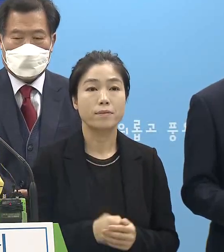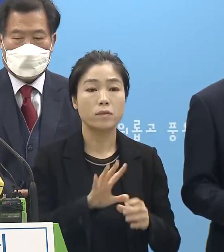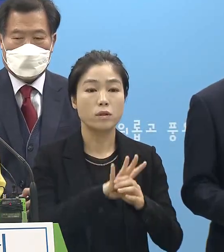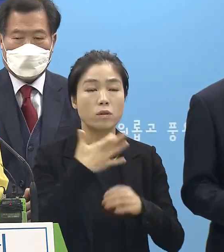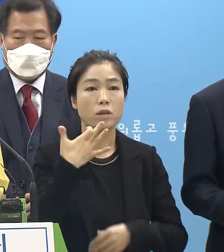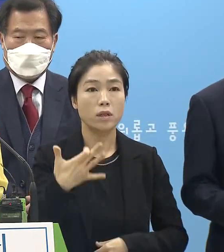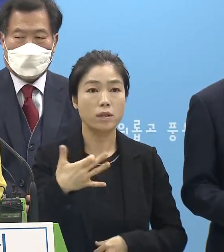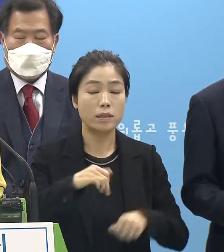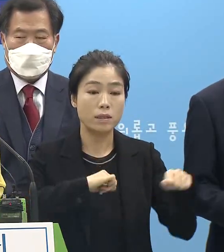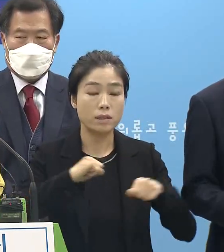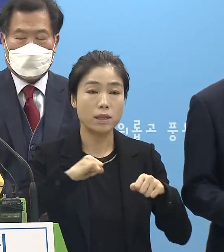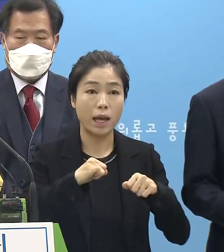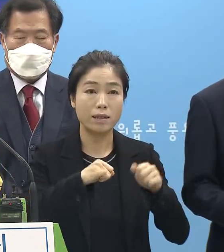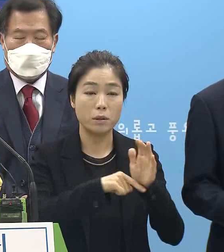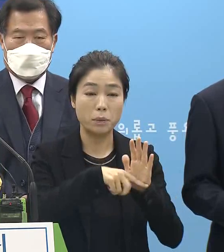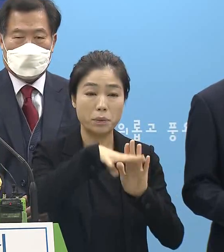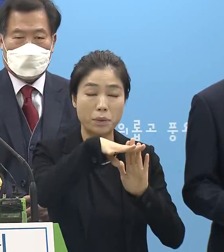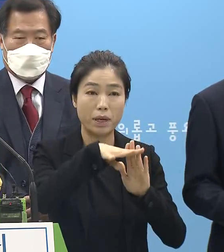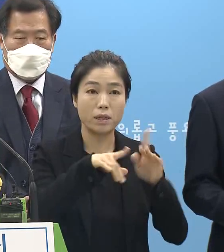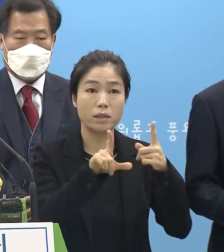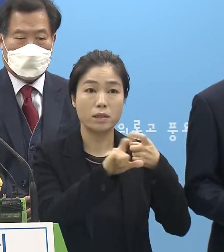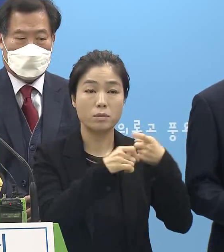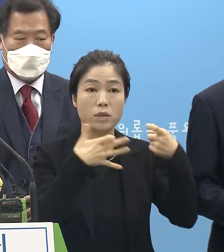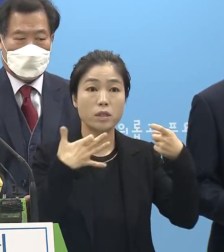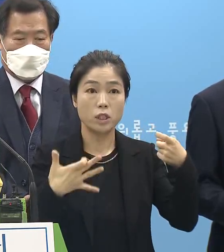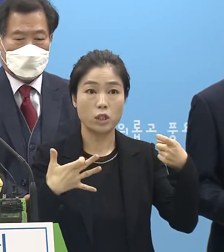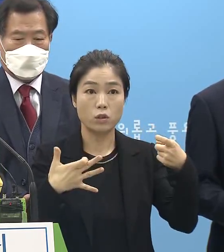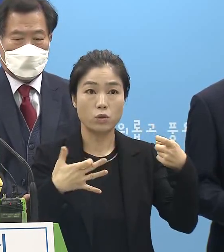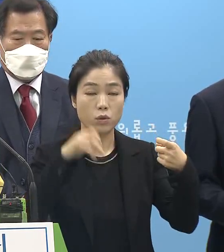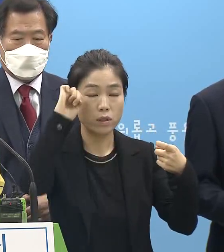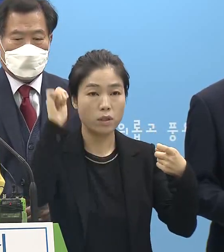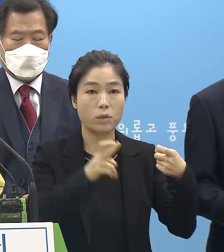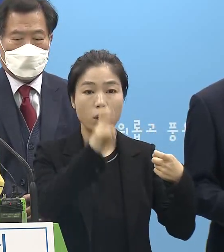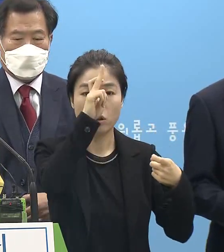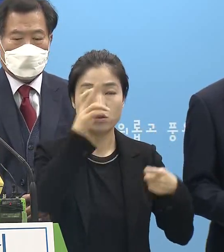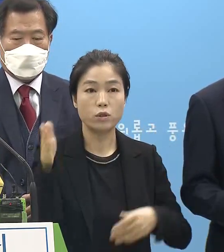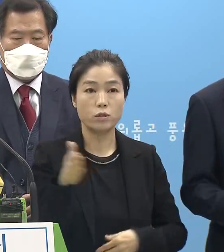코로나19 대응 단계를 11월 19일 0시부터